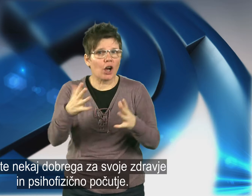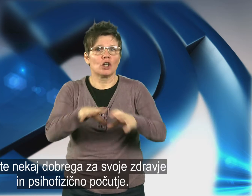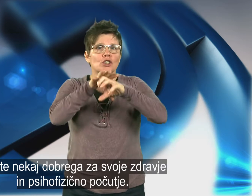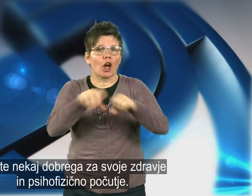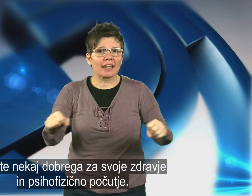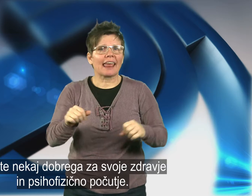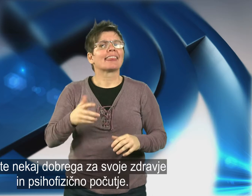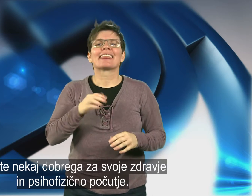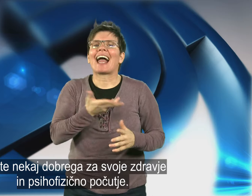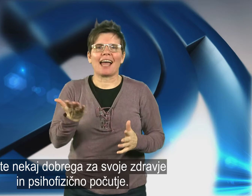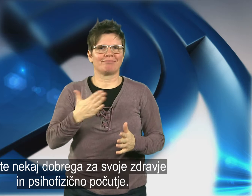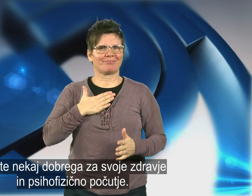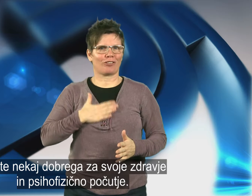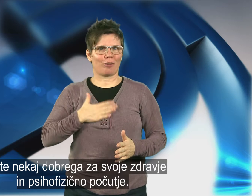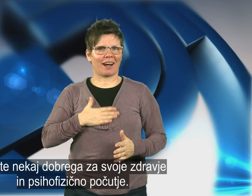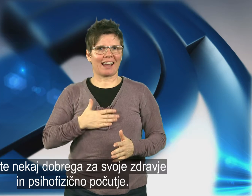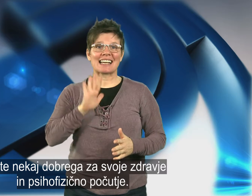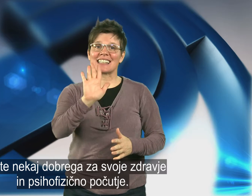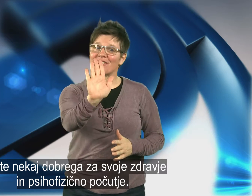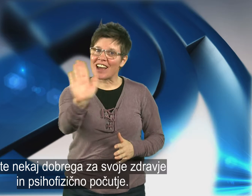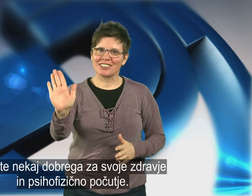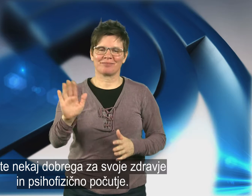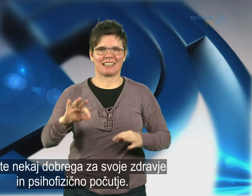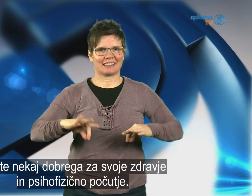in psihofizično počutje.